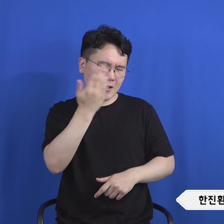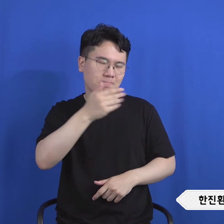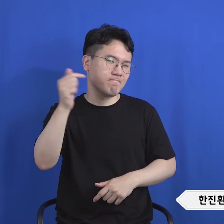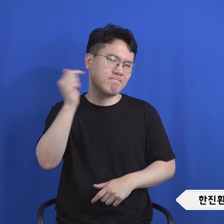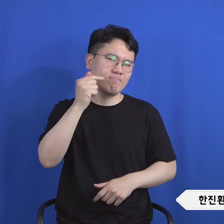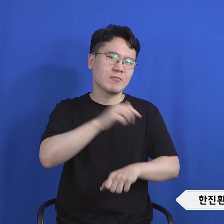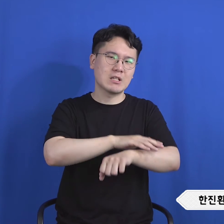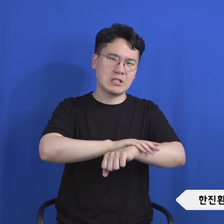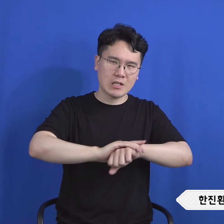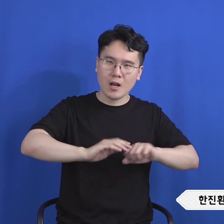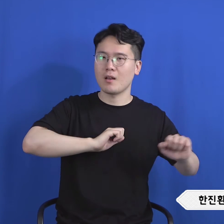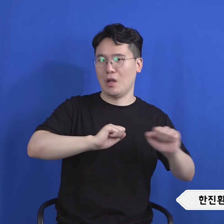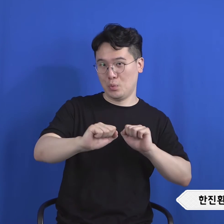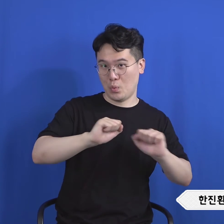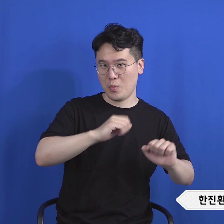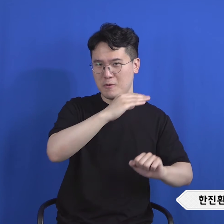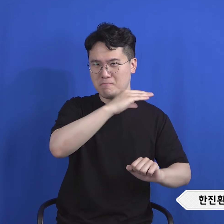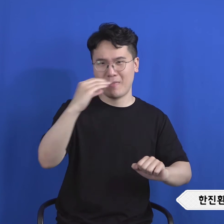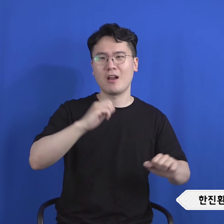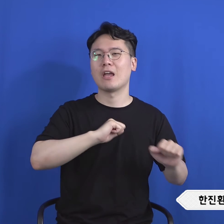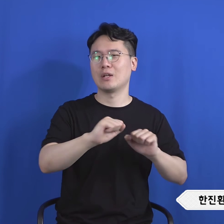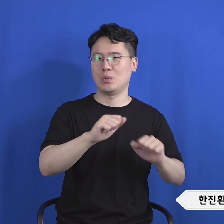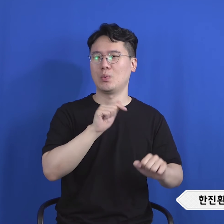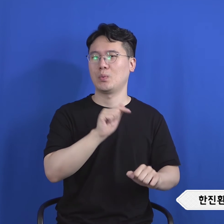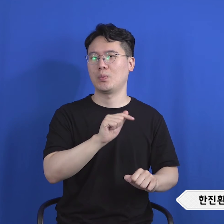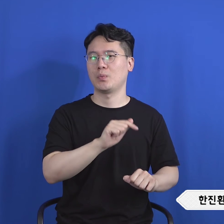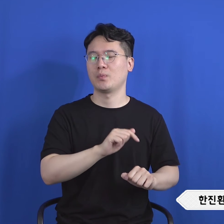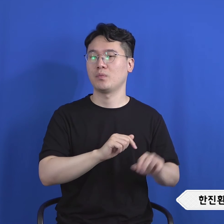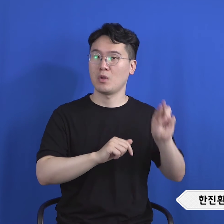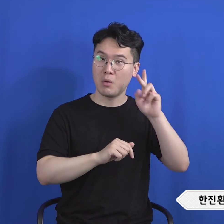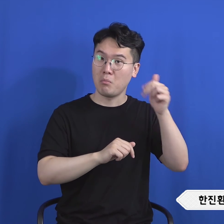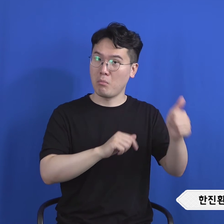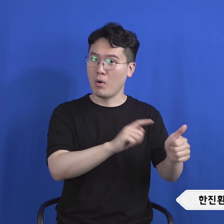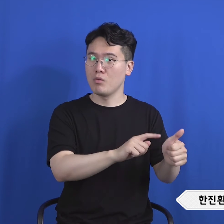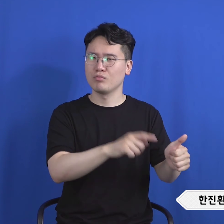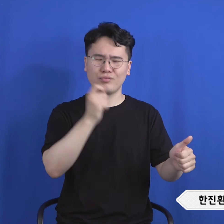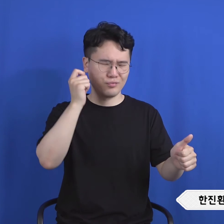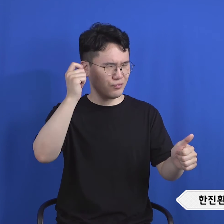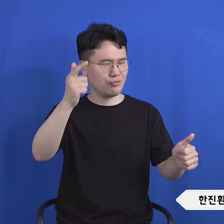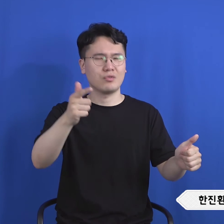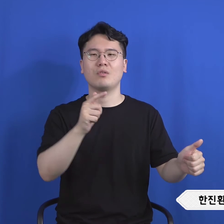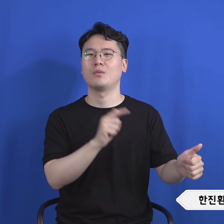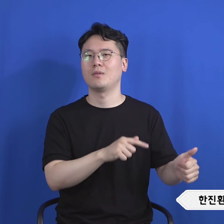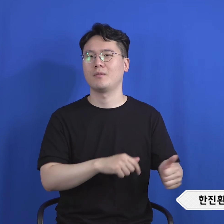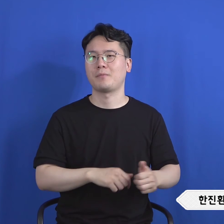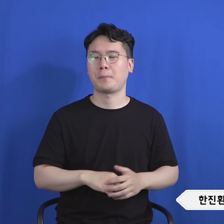그렇게 했지요. 얼마나 자랑거리가 많습니까? 그 정도 되는 사람도 드뭅니다.